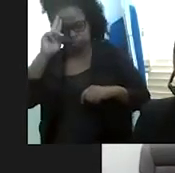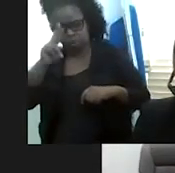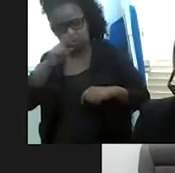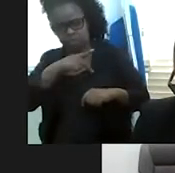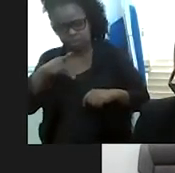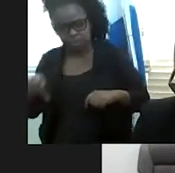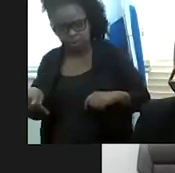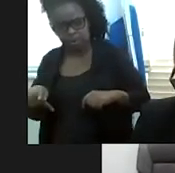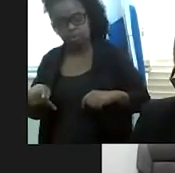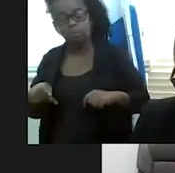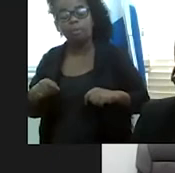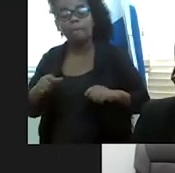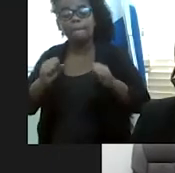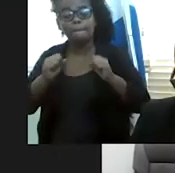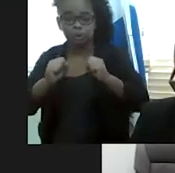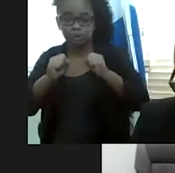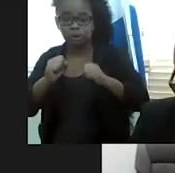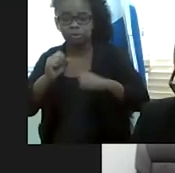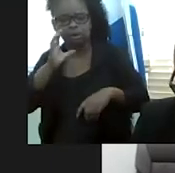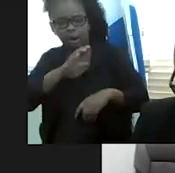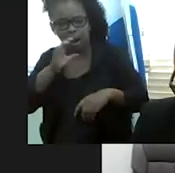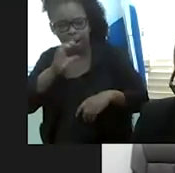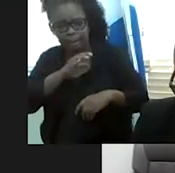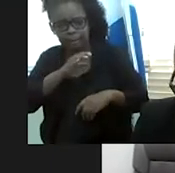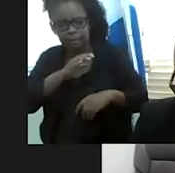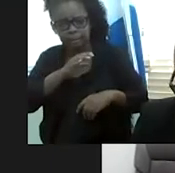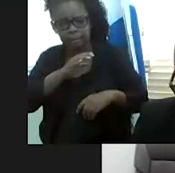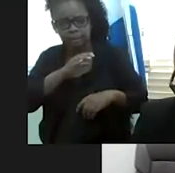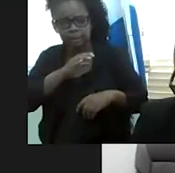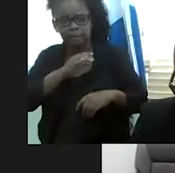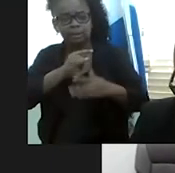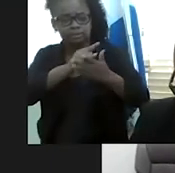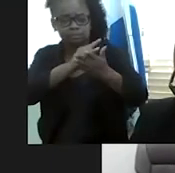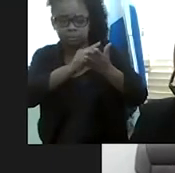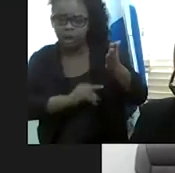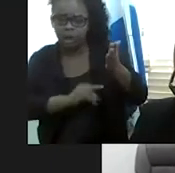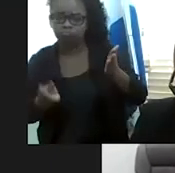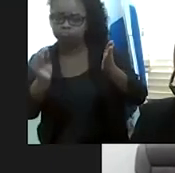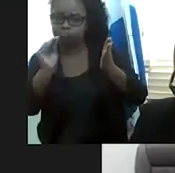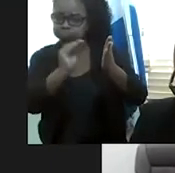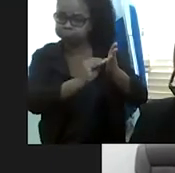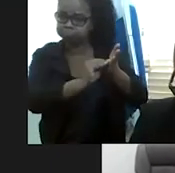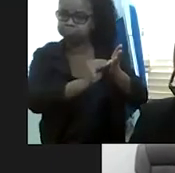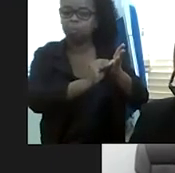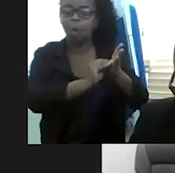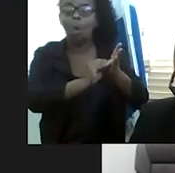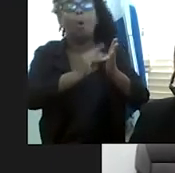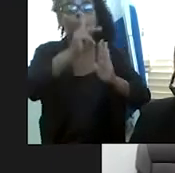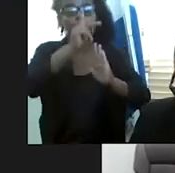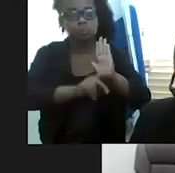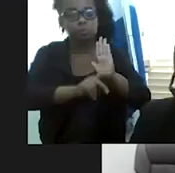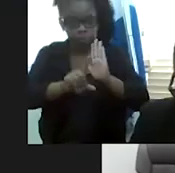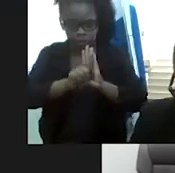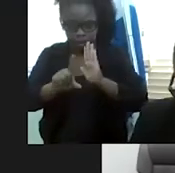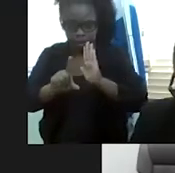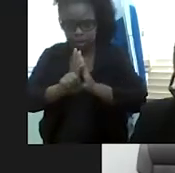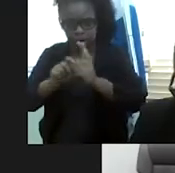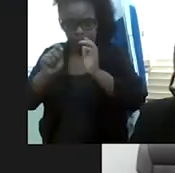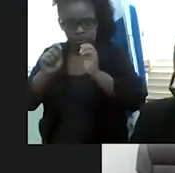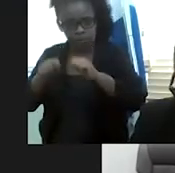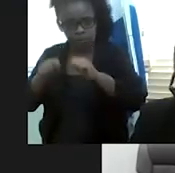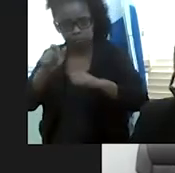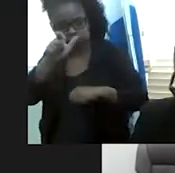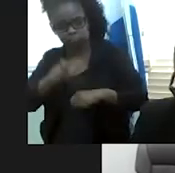breve possível, que está colocando em pauta o projeto de lei, onde Vossa Excelência